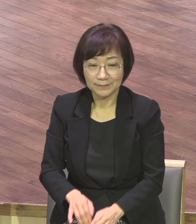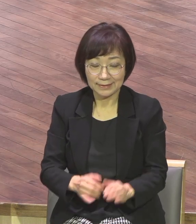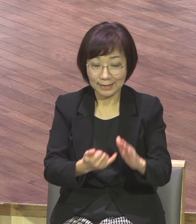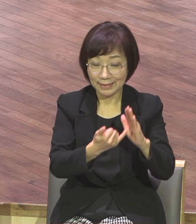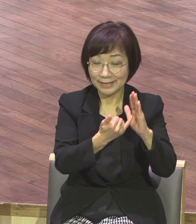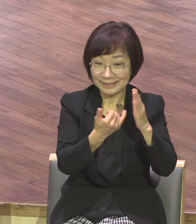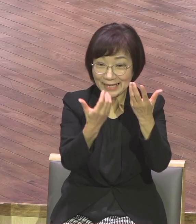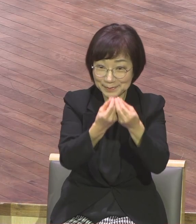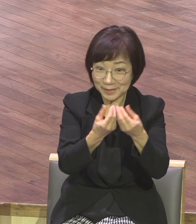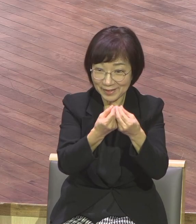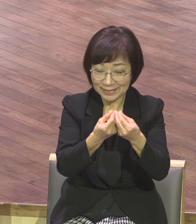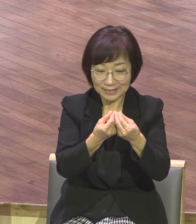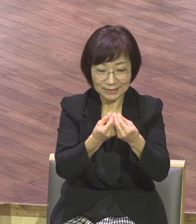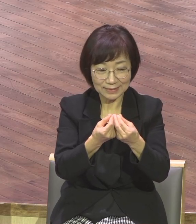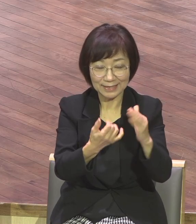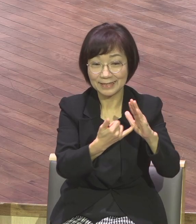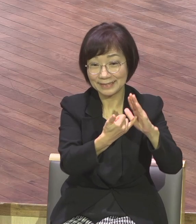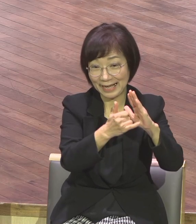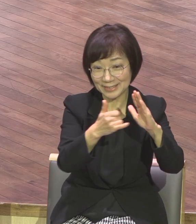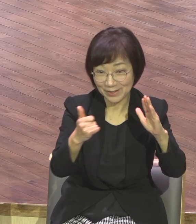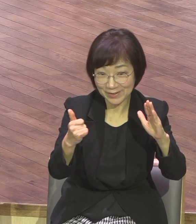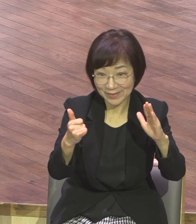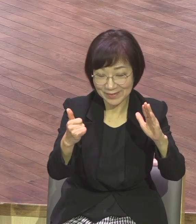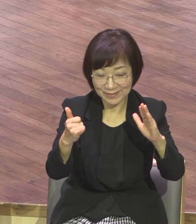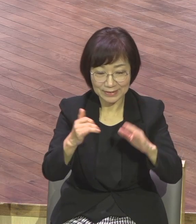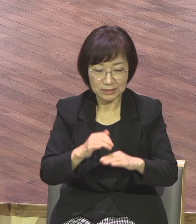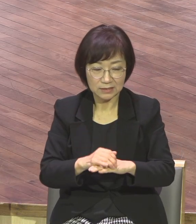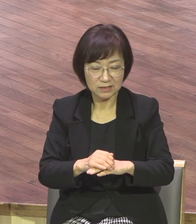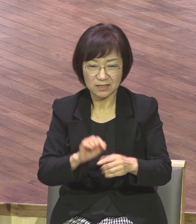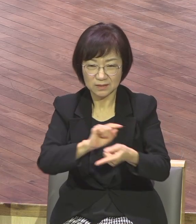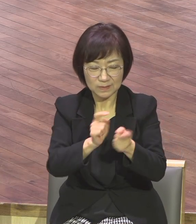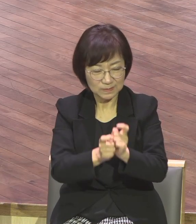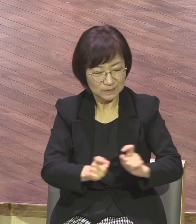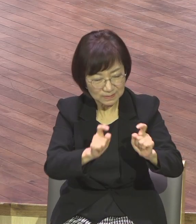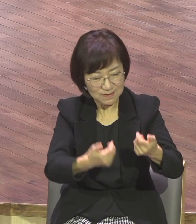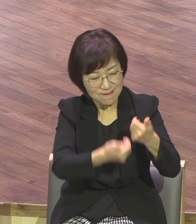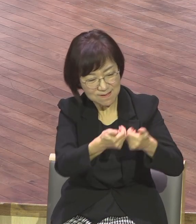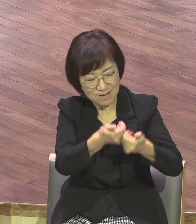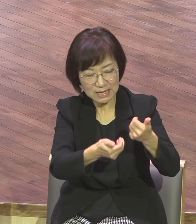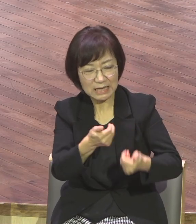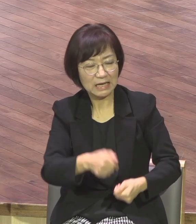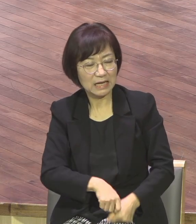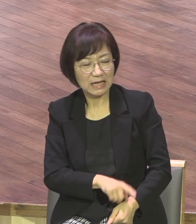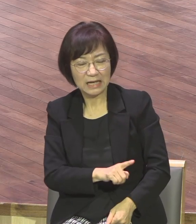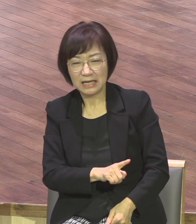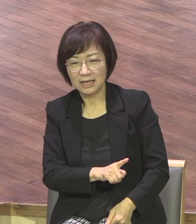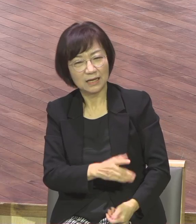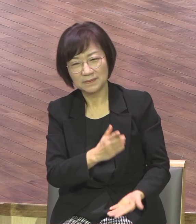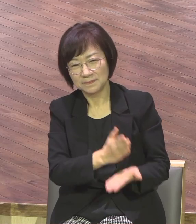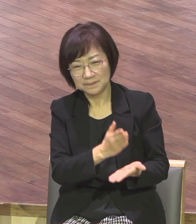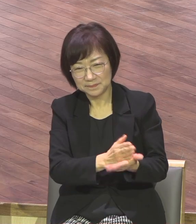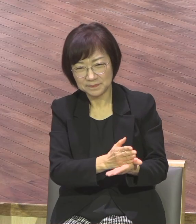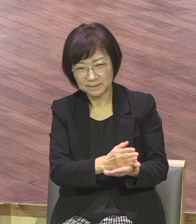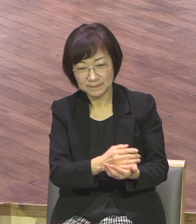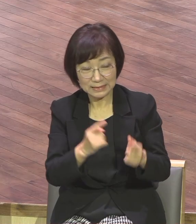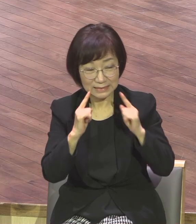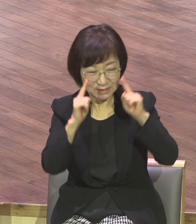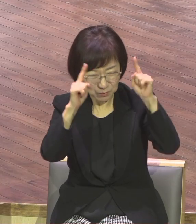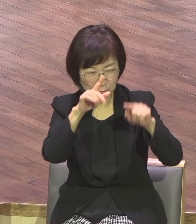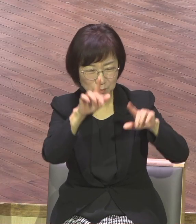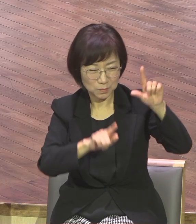가족들도 네 다섯 명 되면서 맨날 찌그덕찌그덕 하면 그게 뭔 가정입니까? 그게 지옥이지,